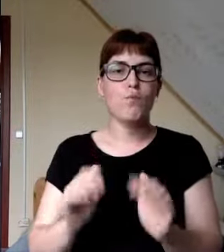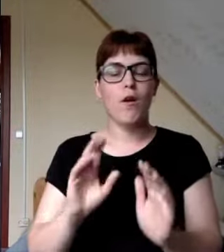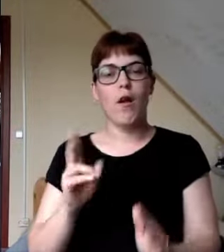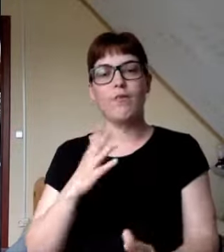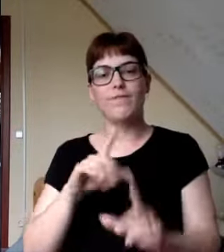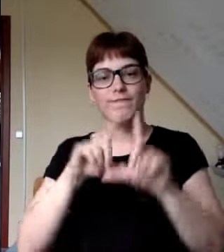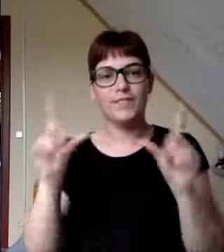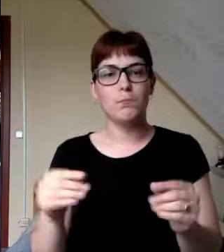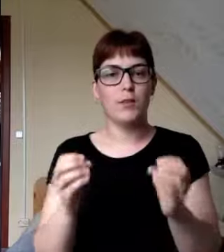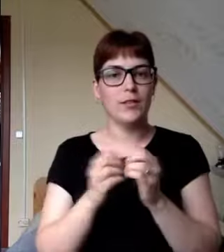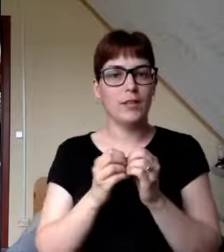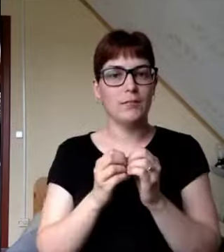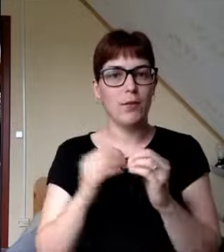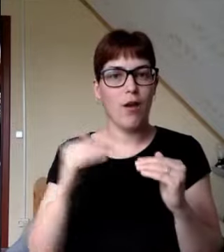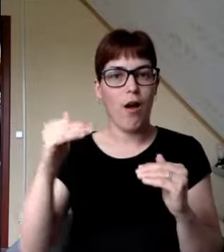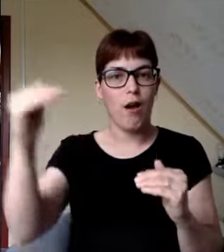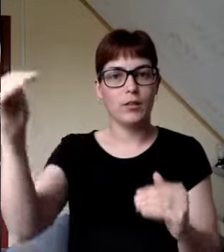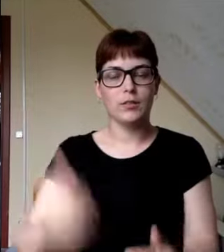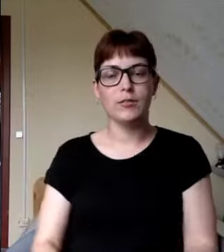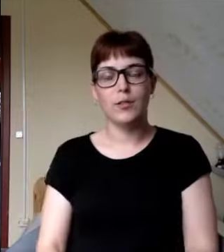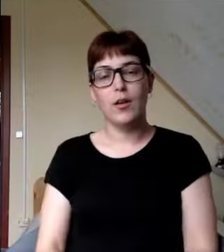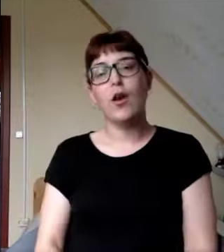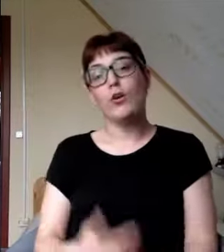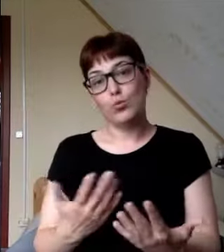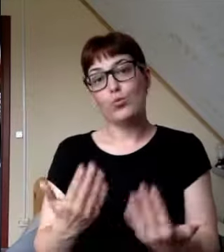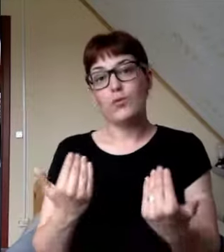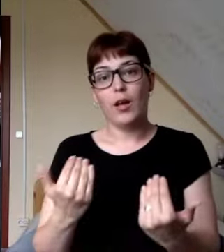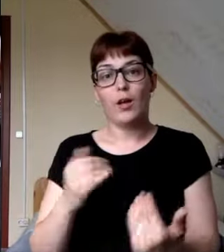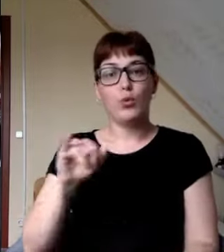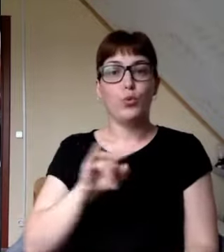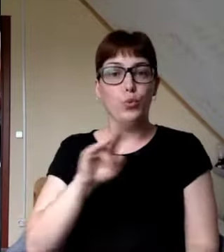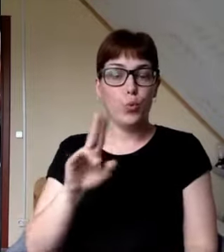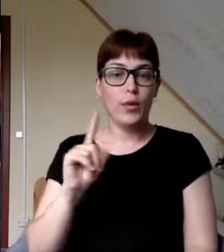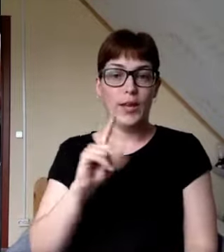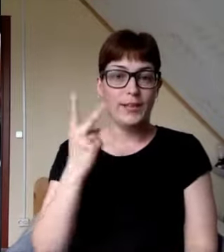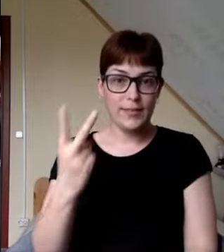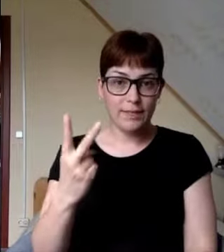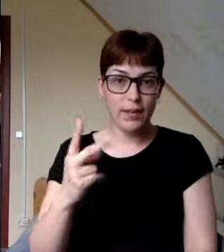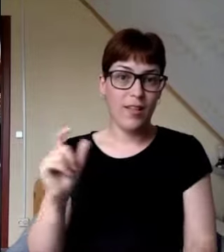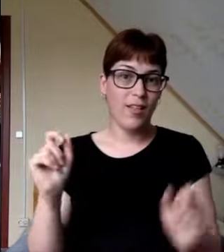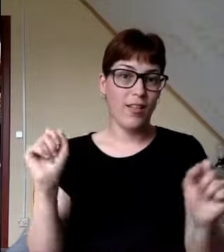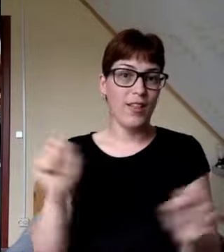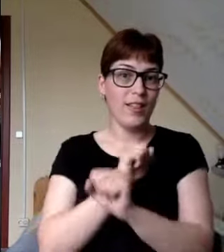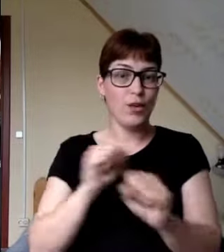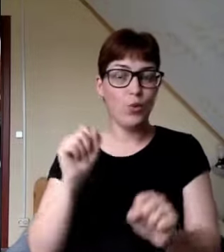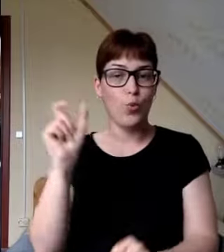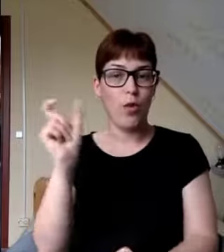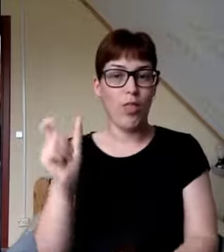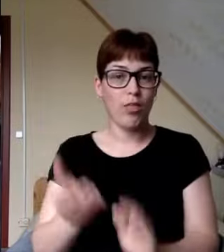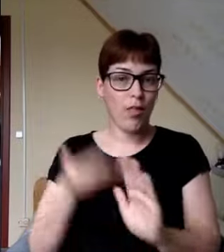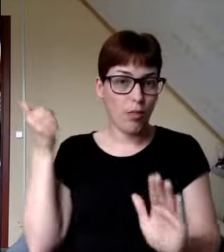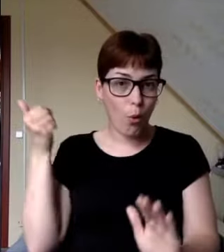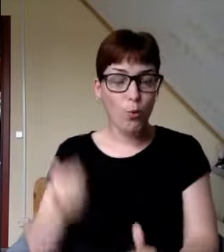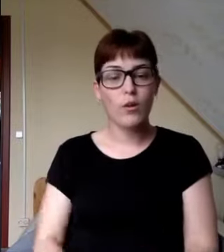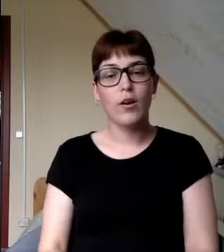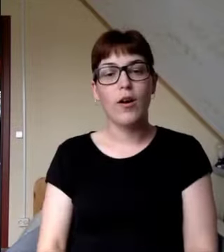vismaz desmit kārtas. Tagad jūnijā mēs pirms ir divas, tad jā, nedēļ, mēs izlaižam